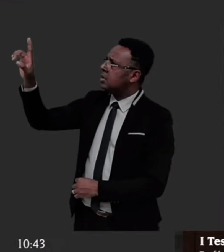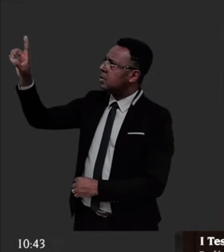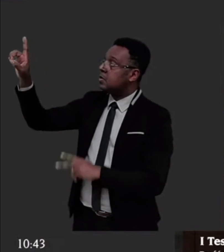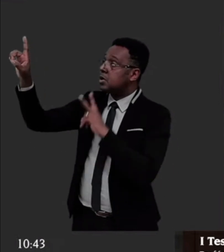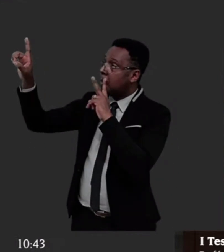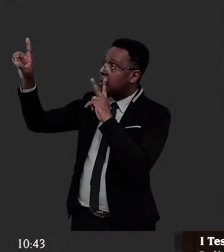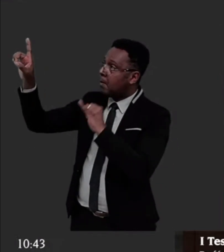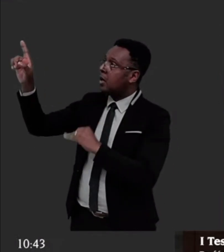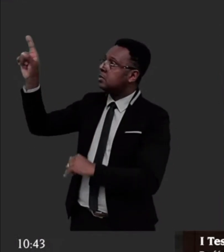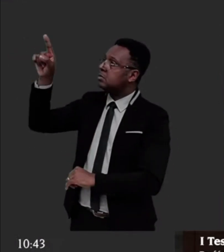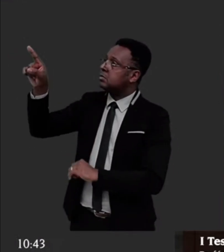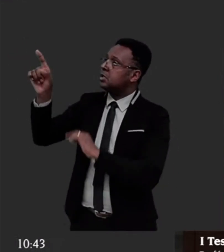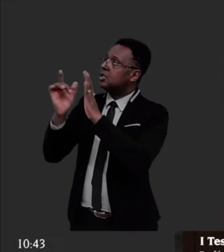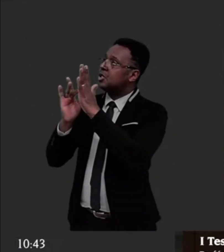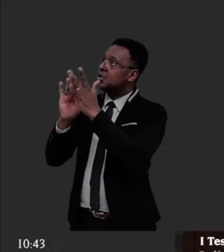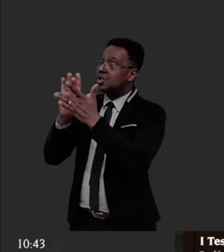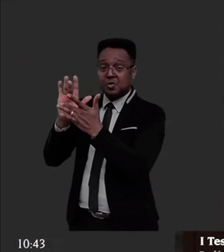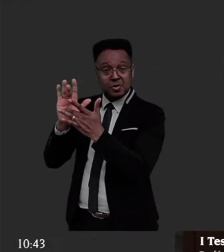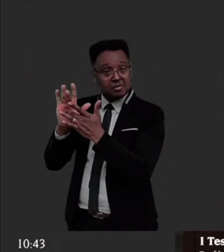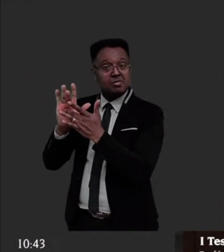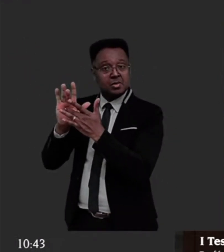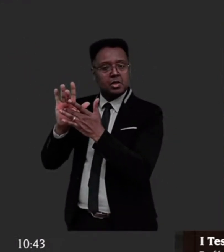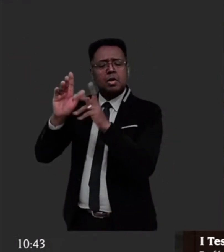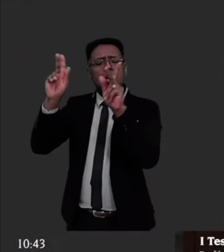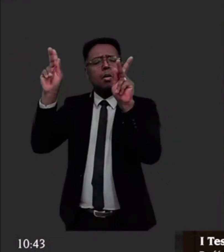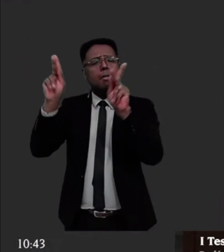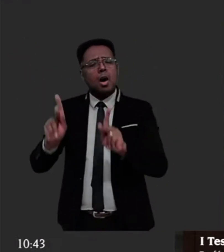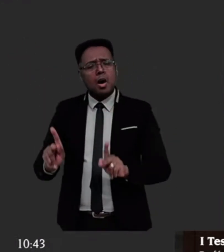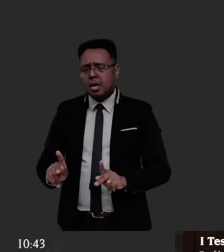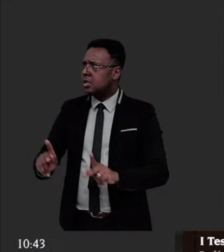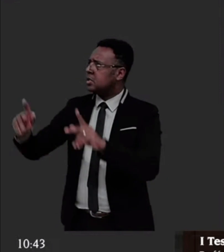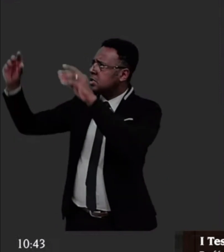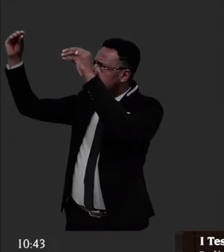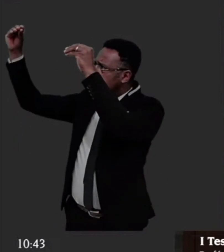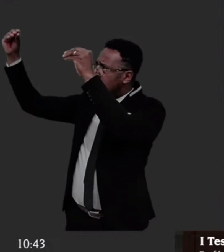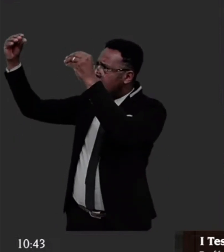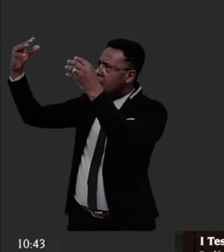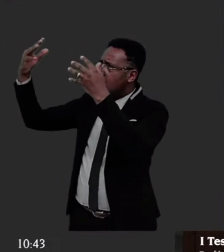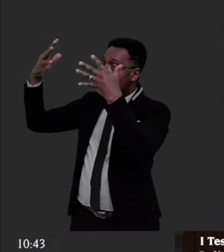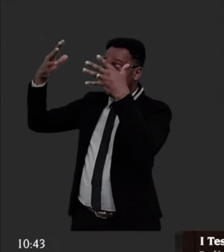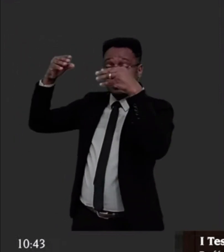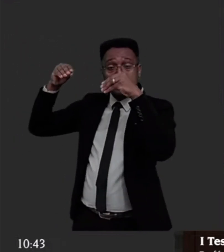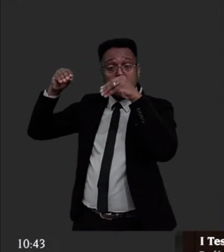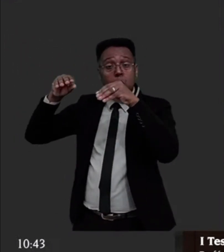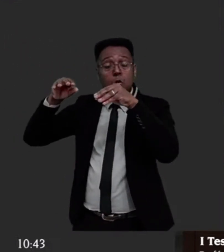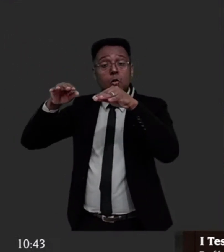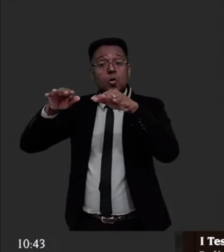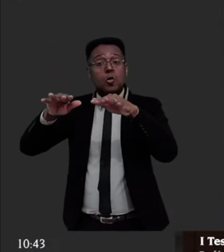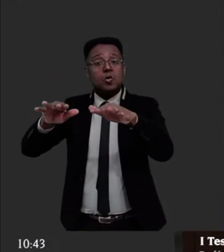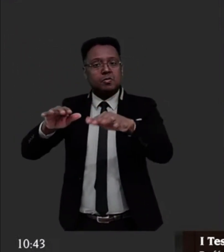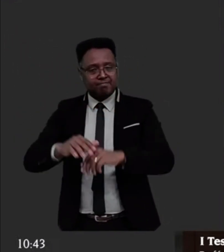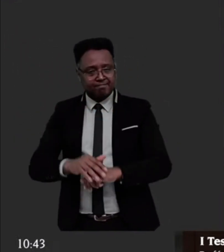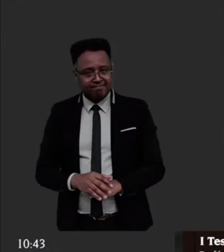e paz de Deus, nosso Pai, e do Senhor Jesus Cristo. Este